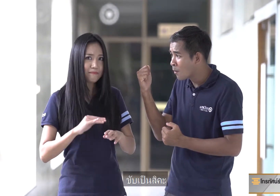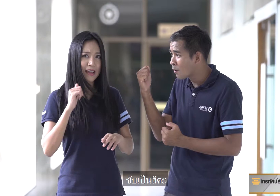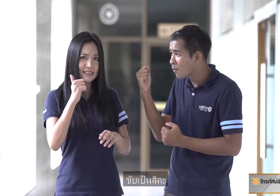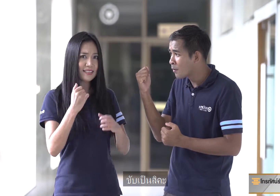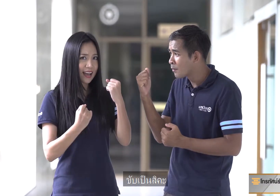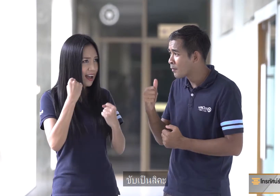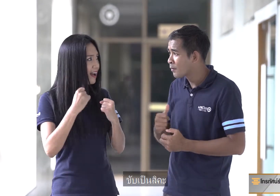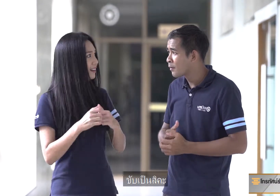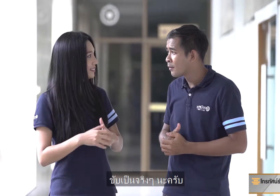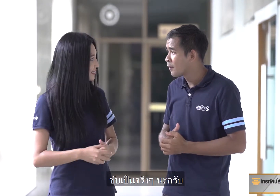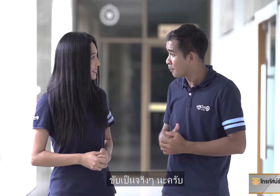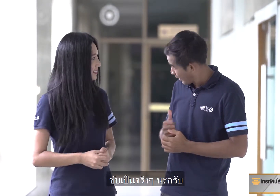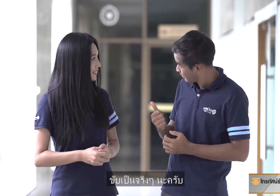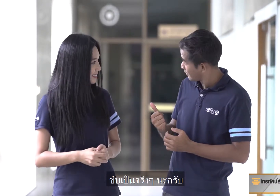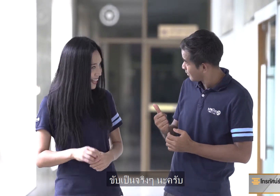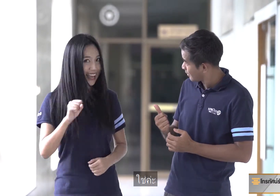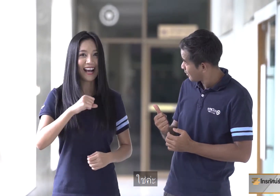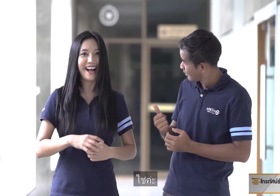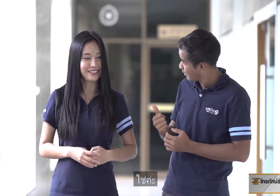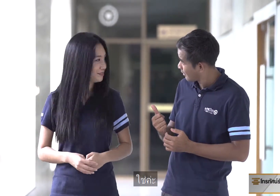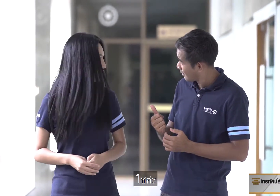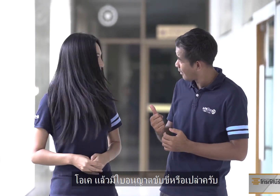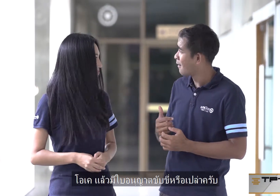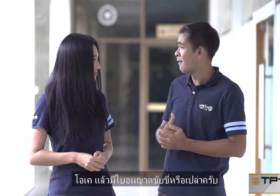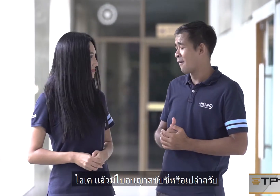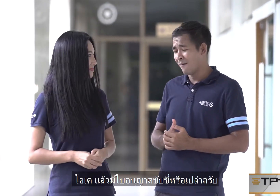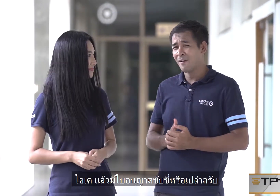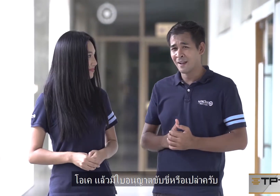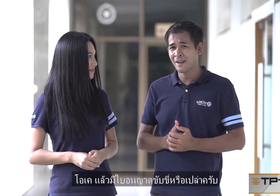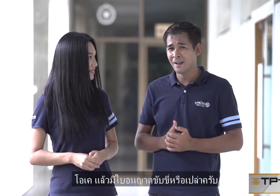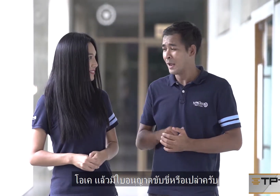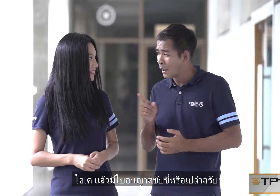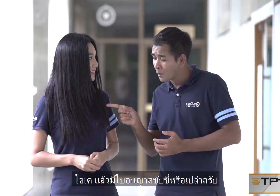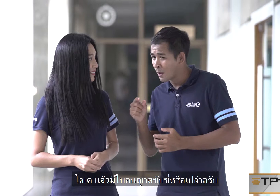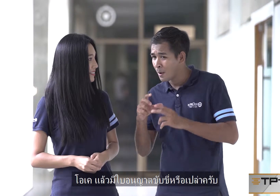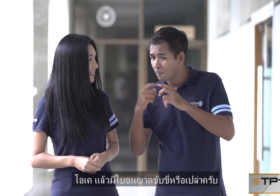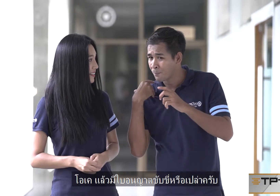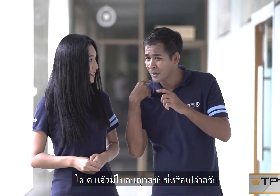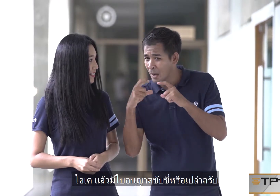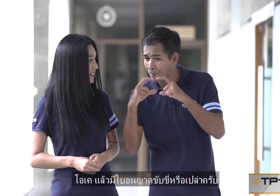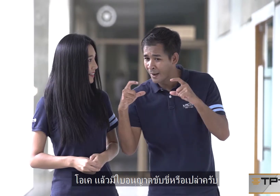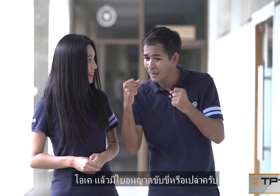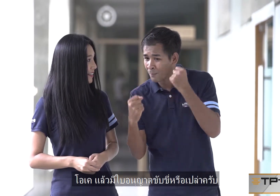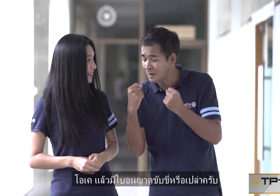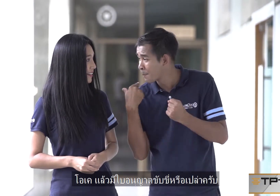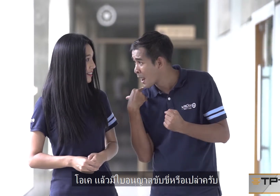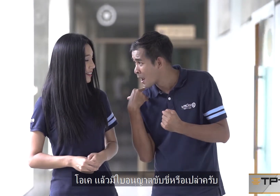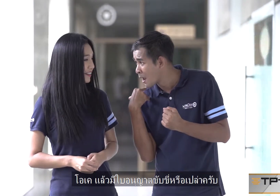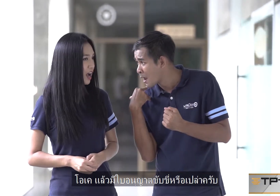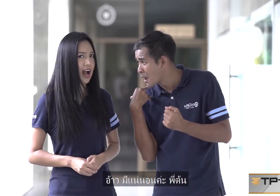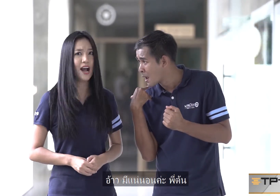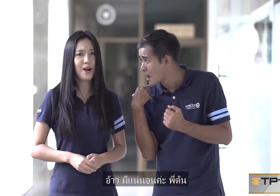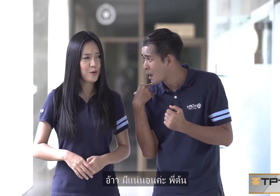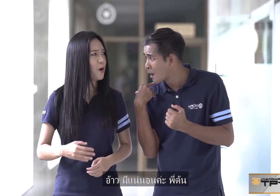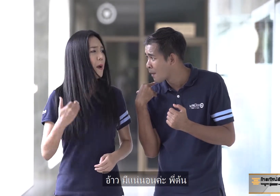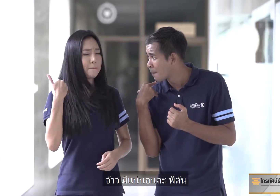ขับเป็นสิคะ ขับเป็นจริงๆนะครับ ใช่ค่ะ โอเคแล้วมีใบอนุญาตขับขี่หรือเปล่าครับ